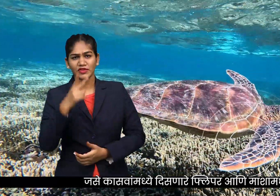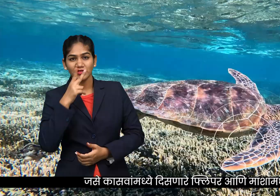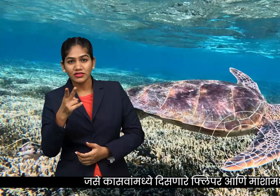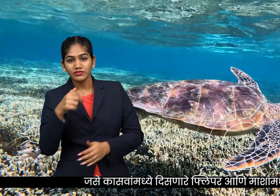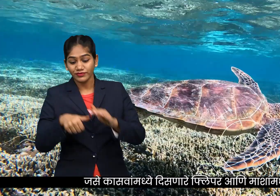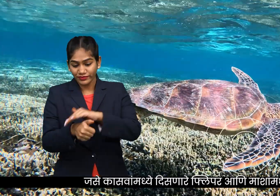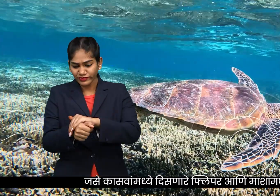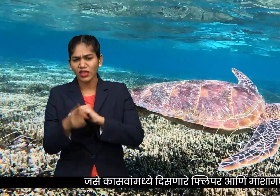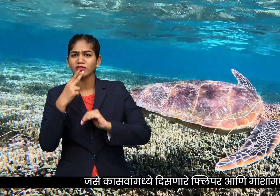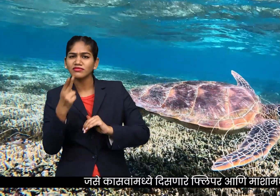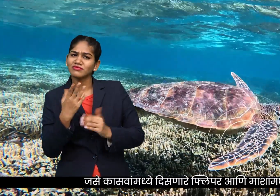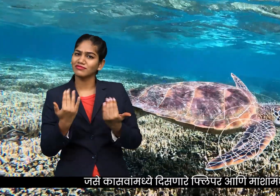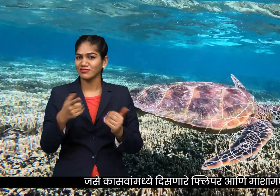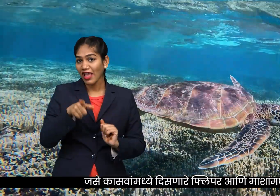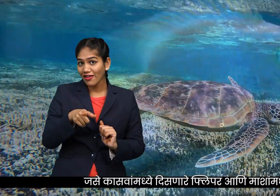माशांमध्ये पंख.